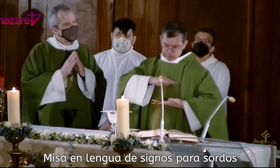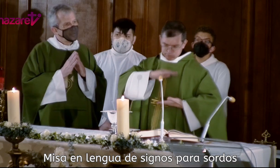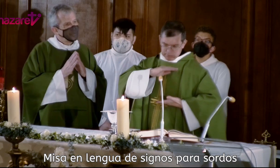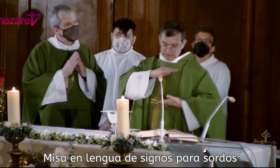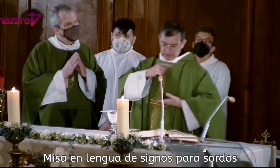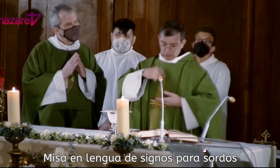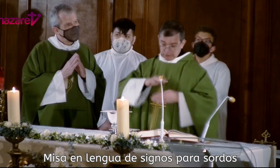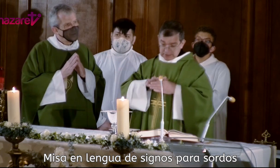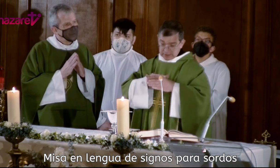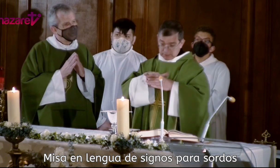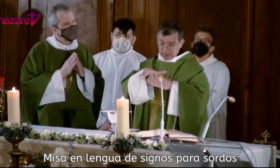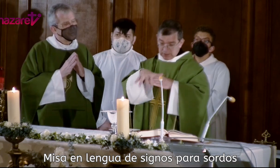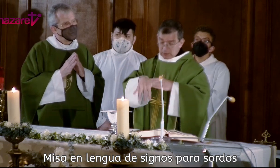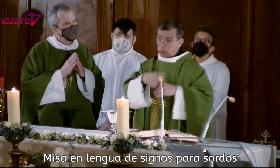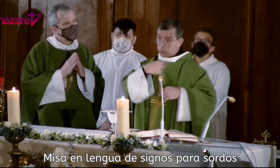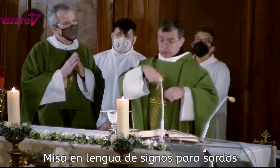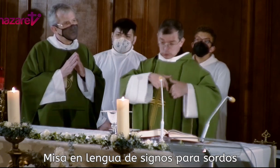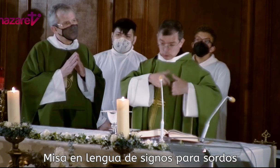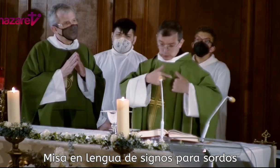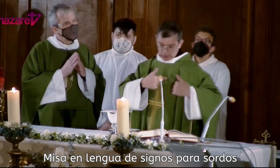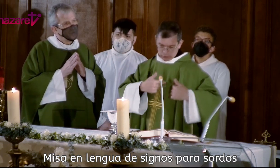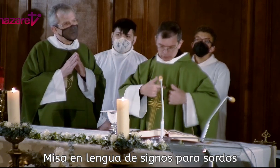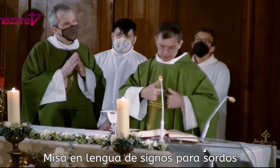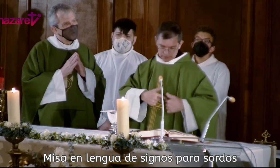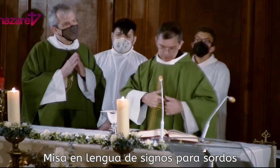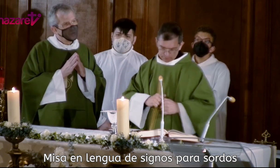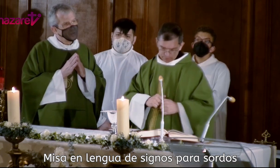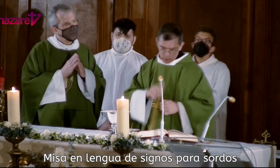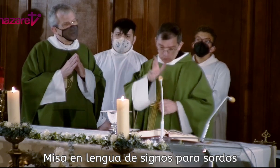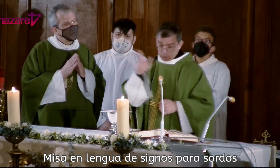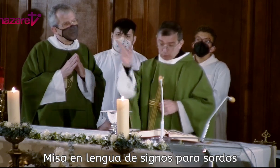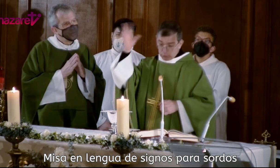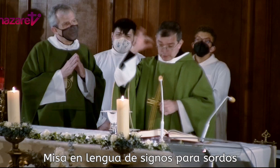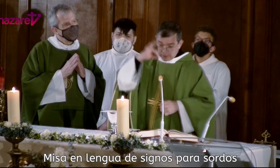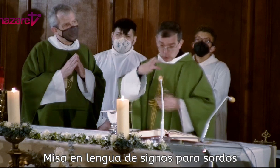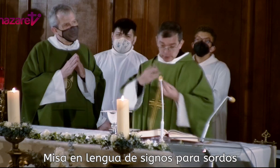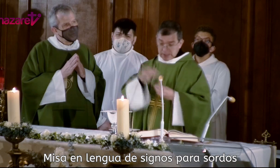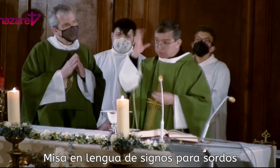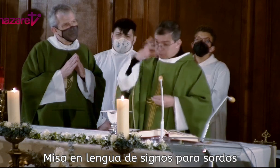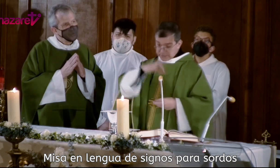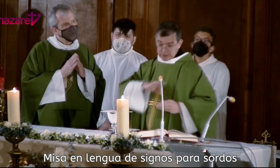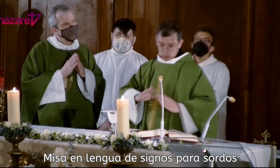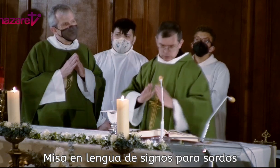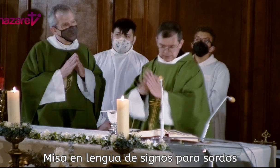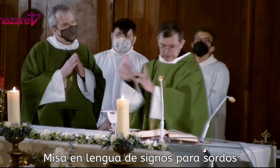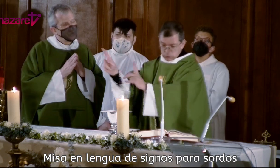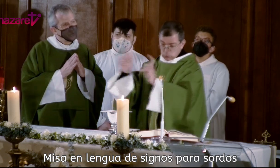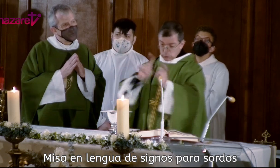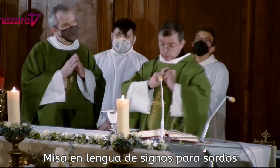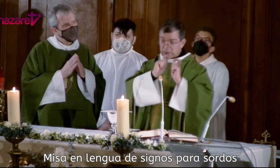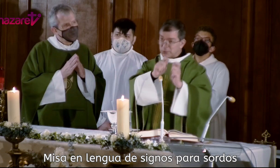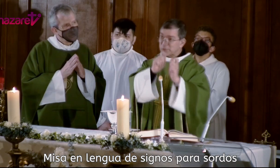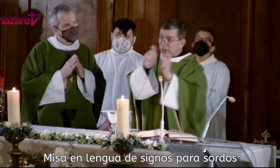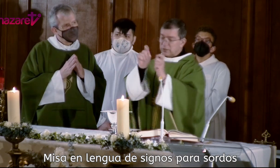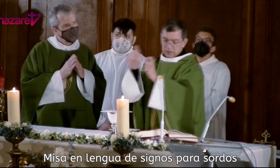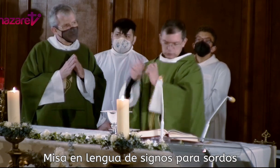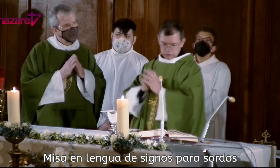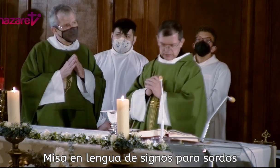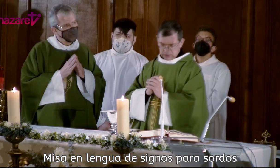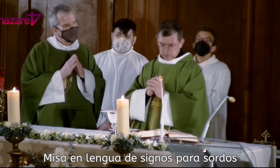ha sido derramado en nuestros corazones con el Espíritu Santo que nos ha dado.